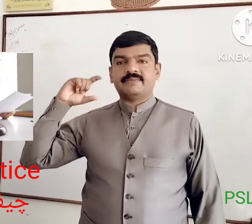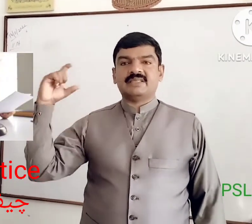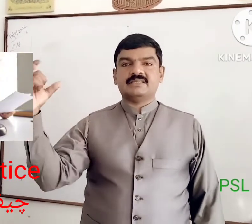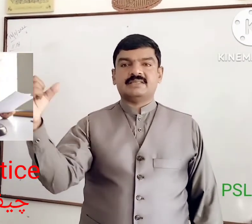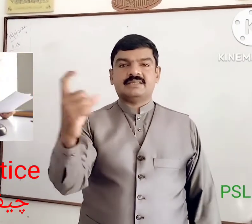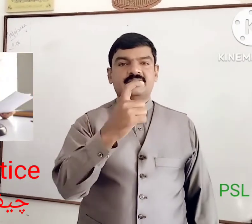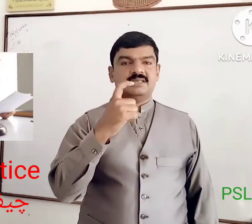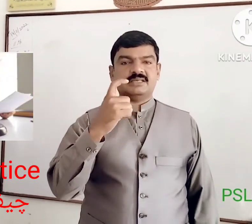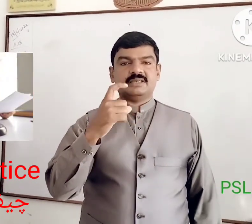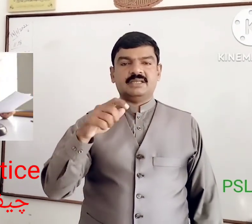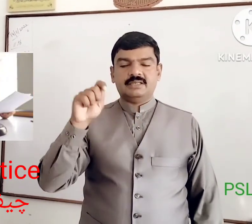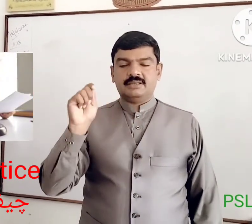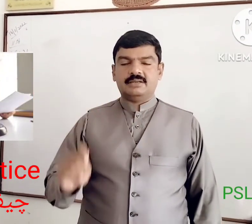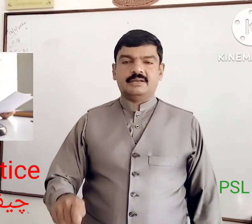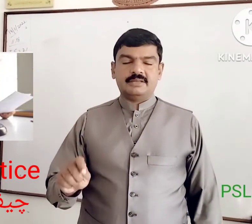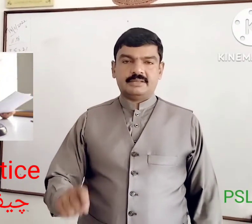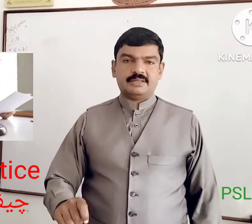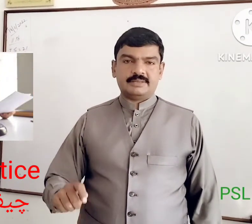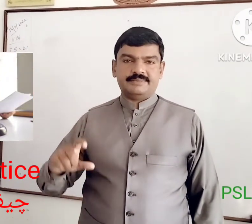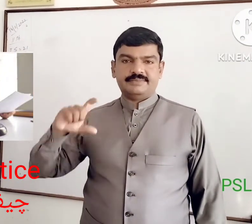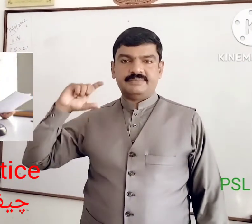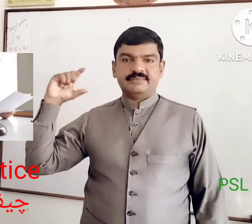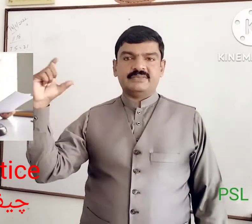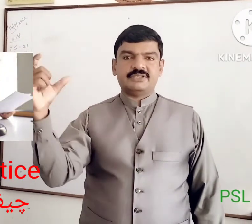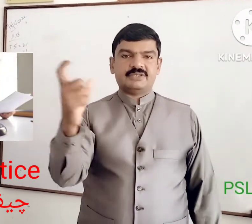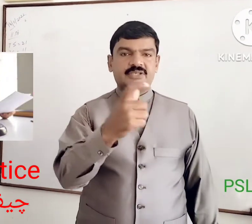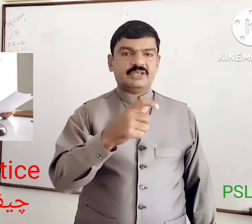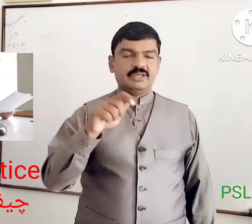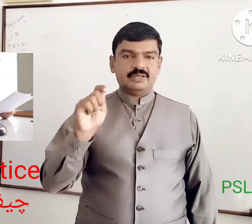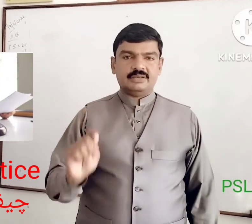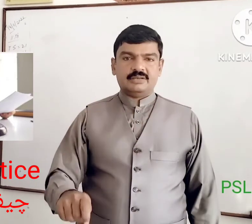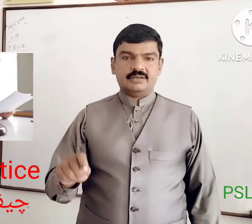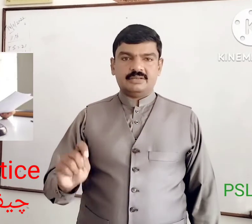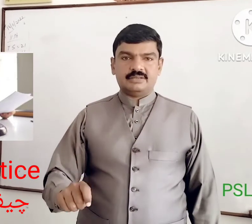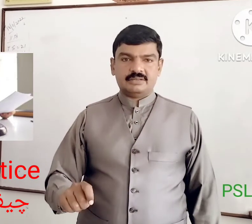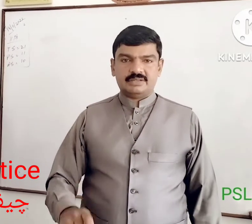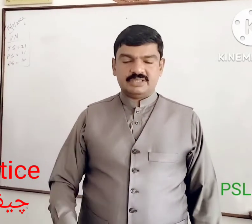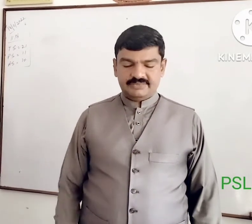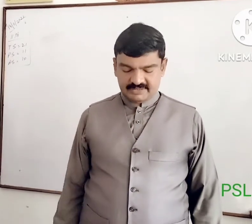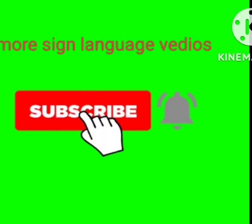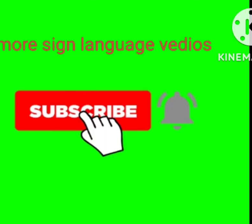सी का साइन, ऑर्डर, सी ऑर्डर, चीफ जस्टिस।